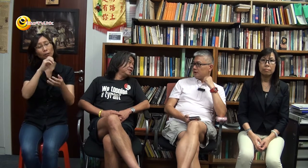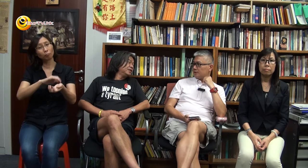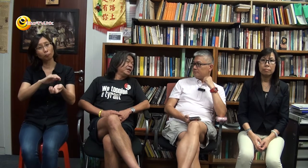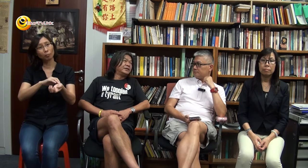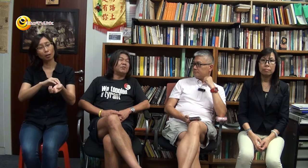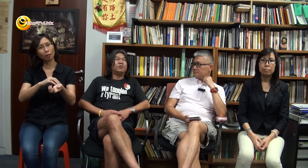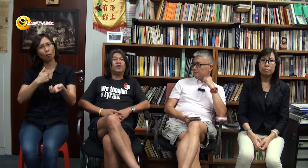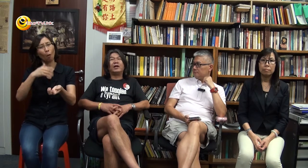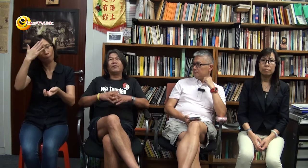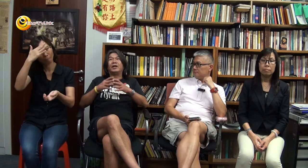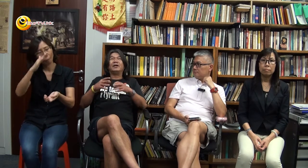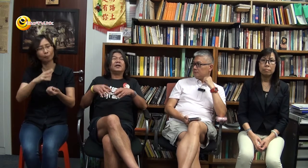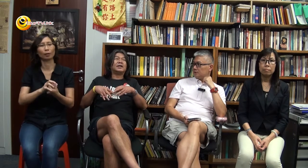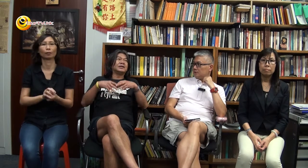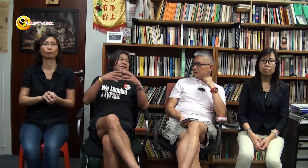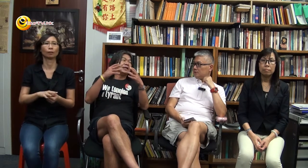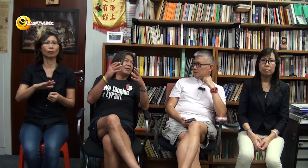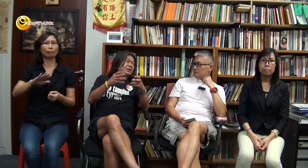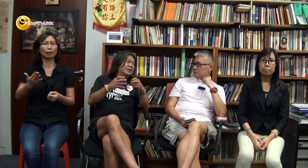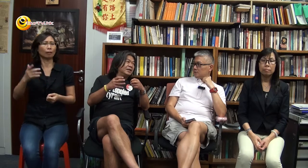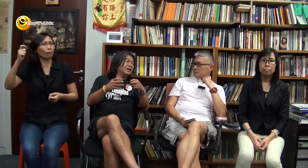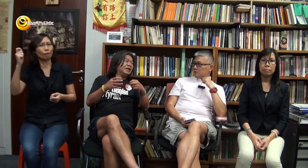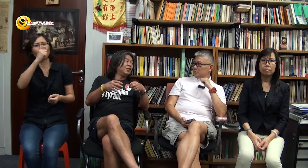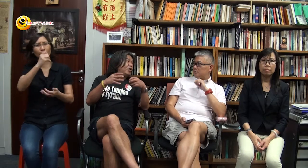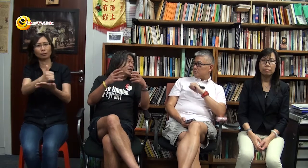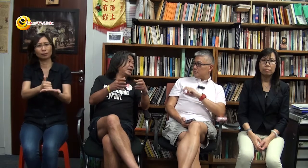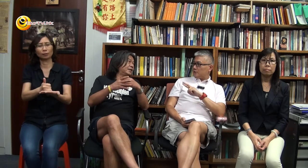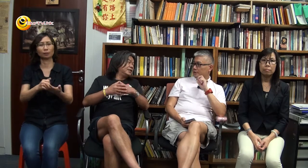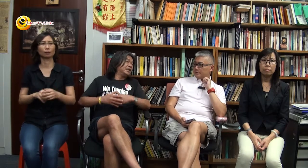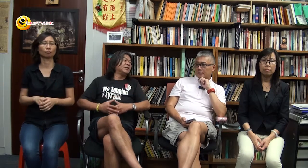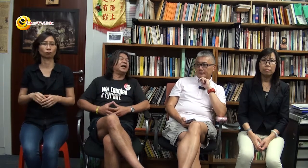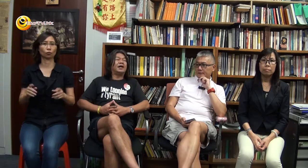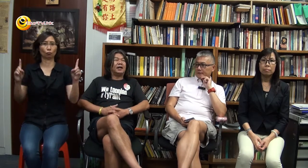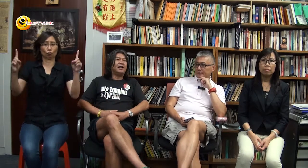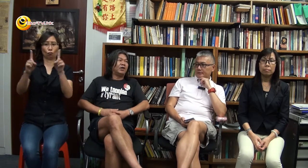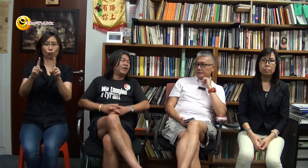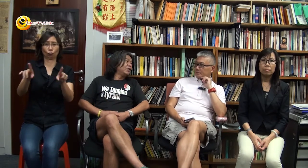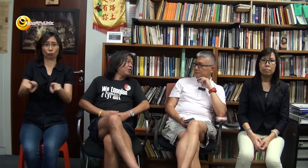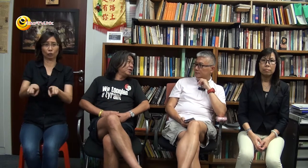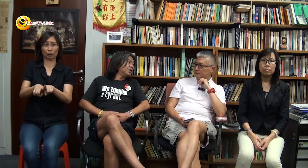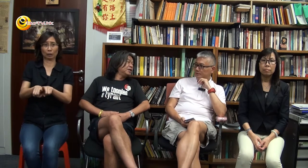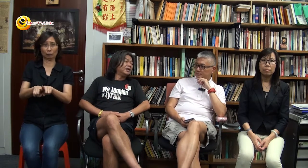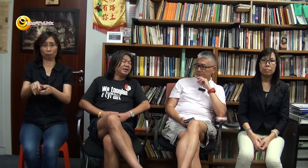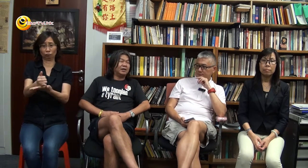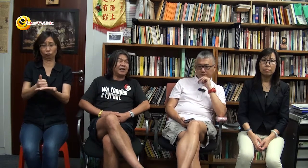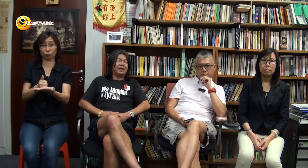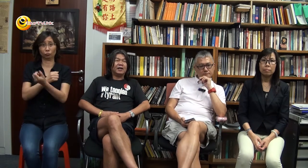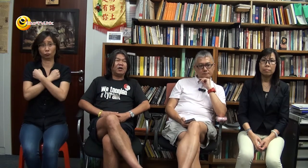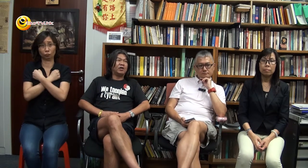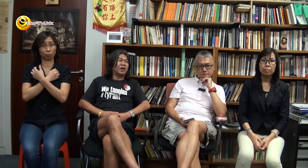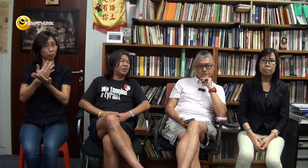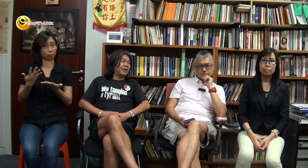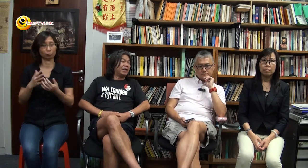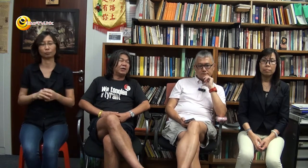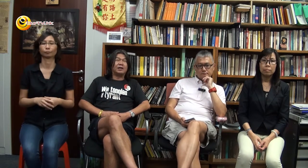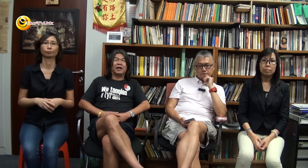噶嘛。係。即係唔會因為。曾德成又話辭，要兩個一齊， 兩個一齊走嘛，係啊， 可以分開噶嘛，即係